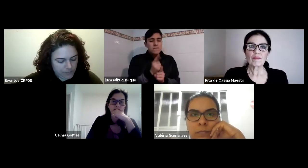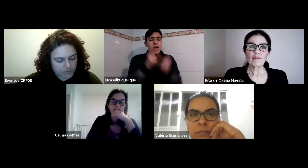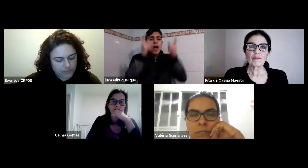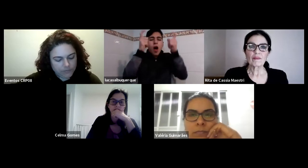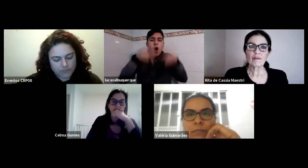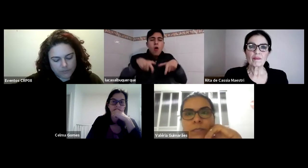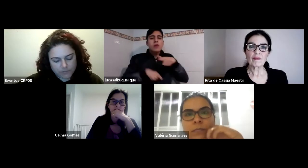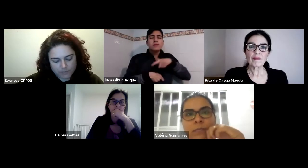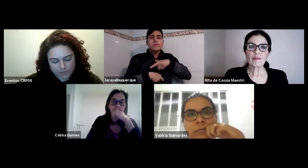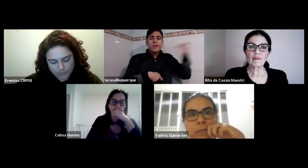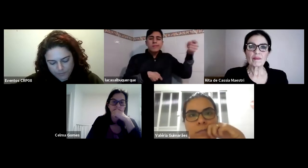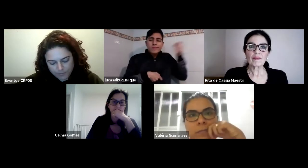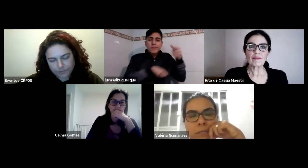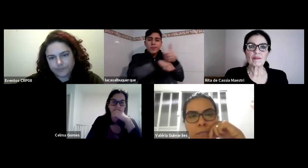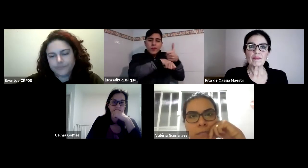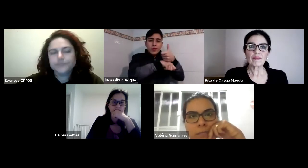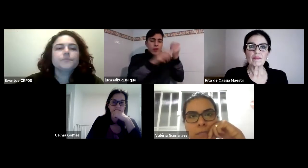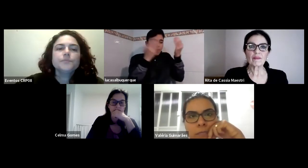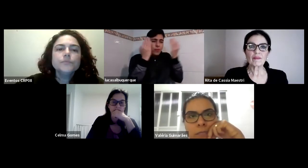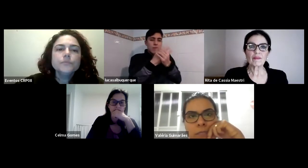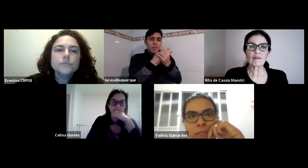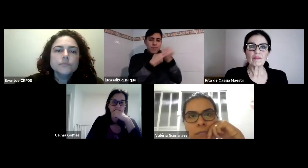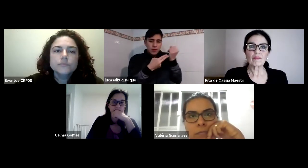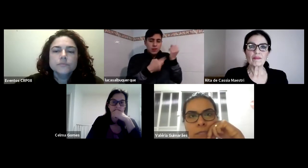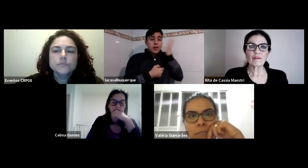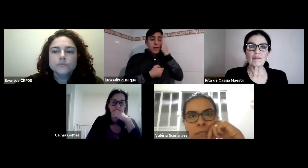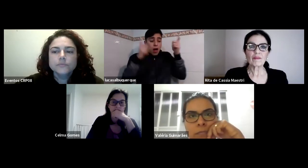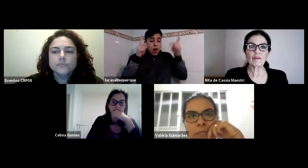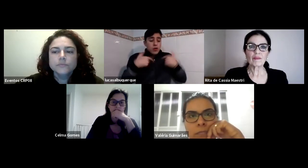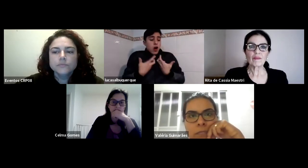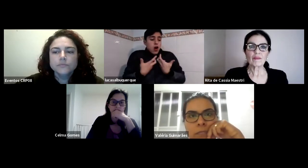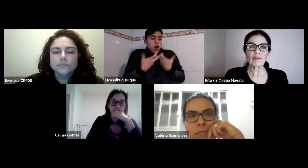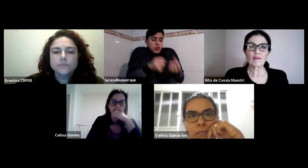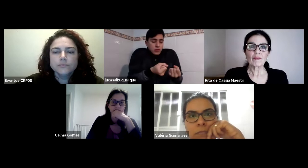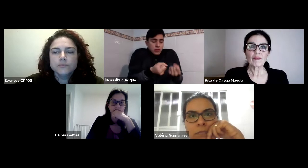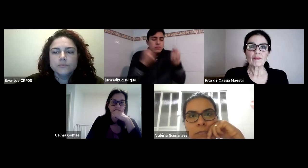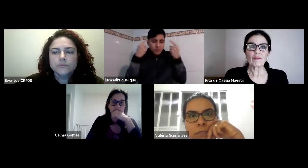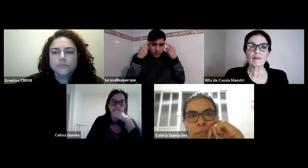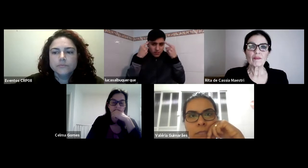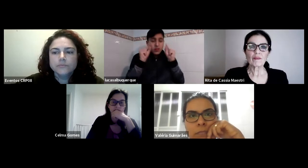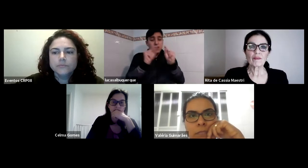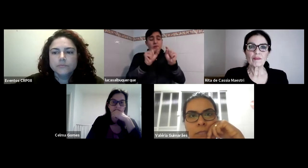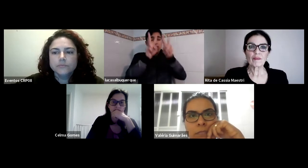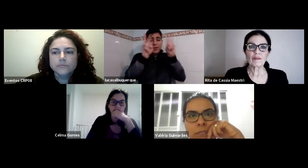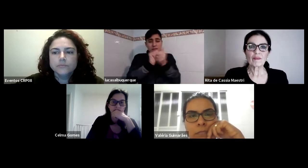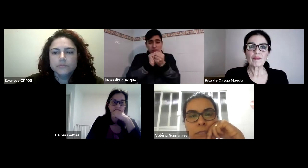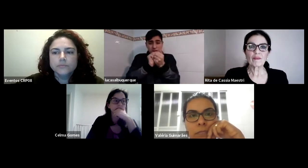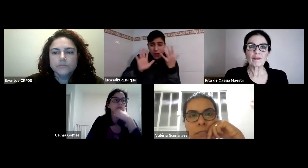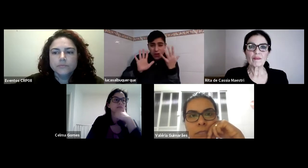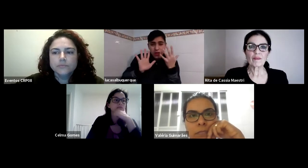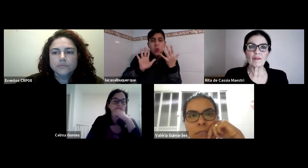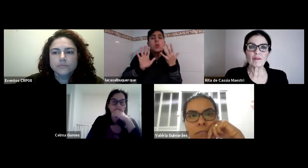encontrar, saber quem pode acolher ele. E essa questão de fluência é